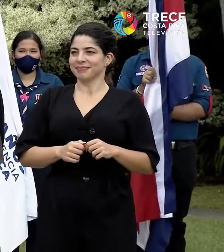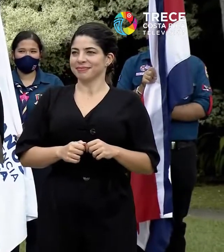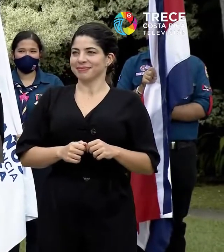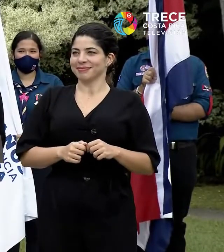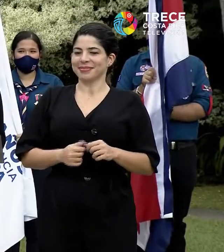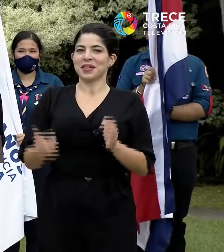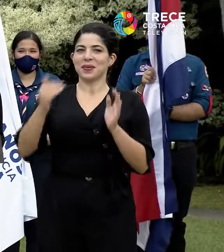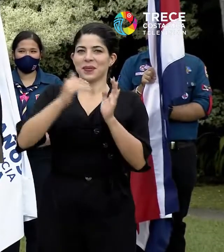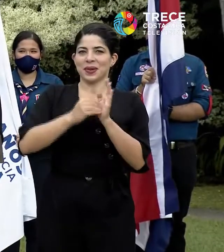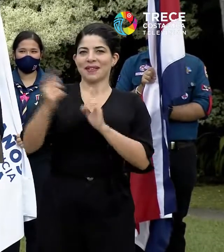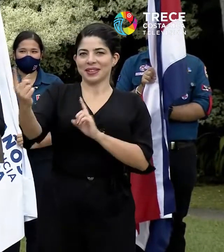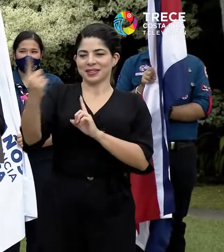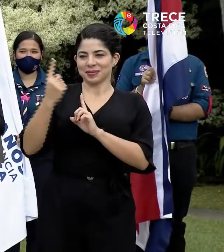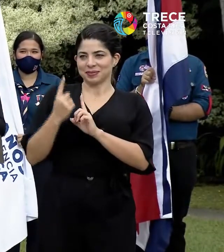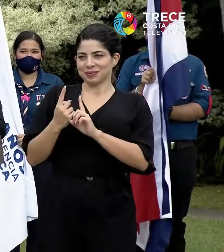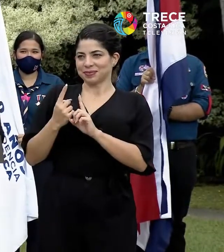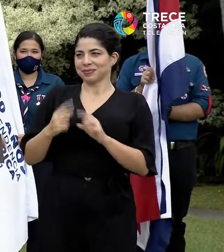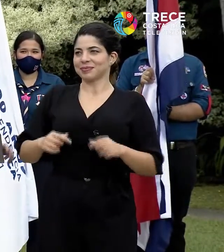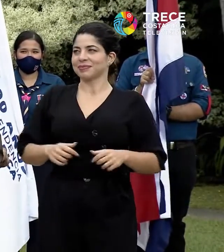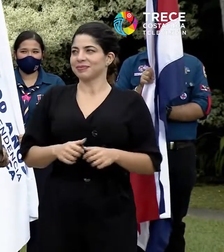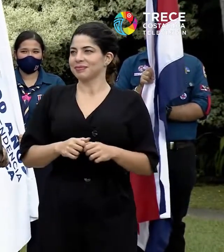Y volvés a venir.